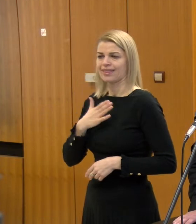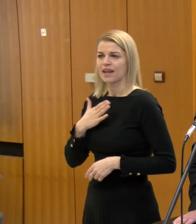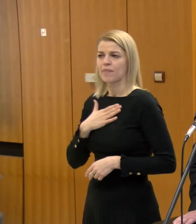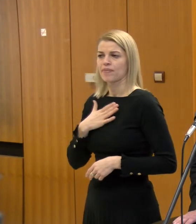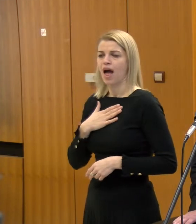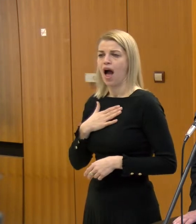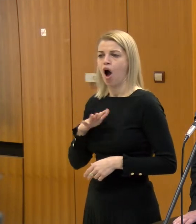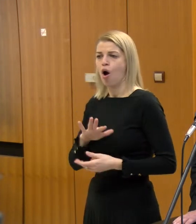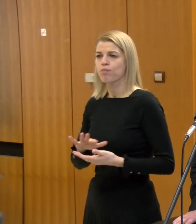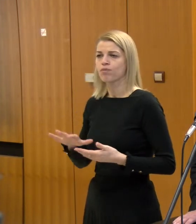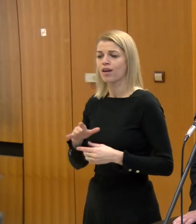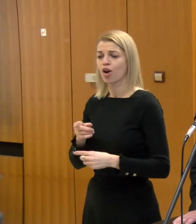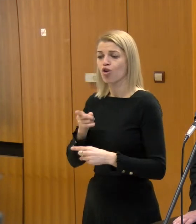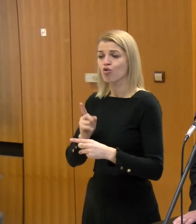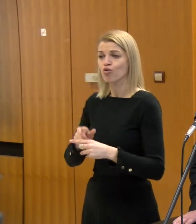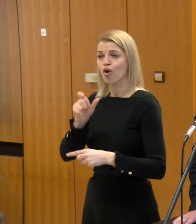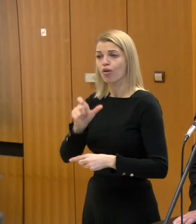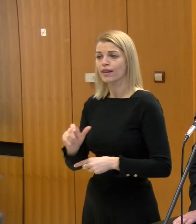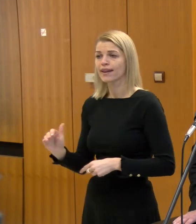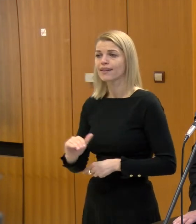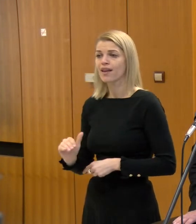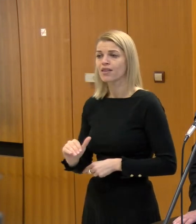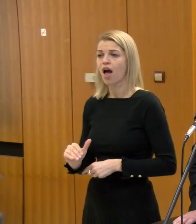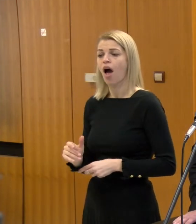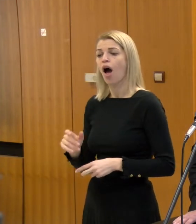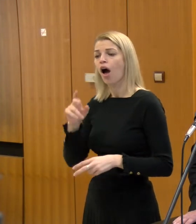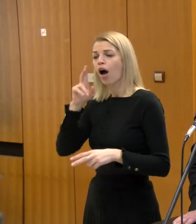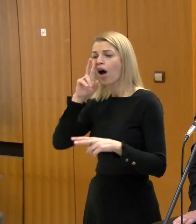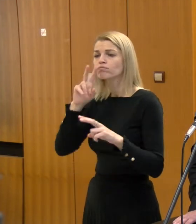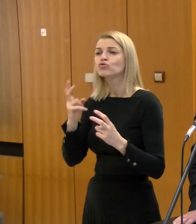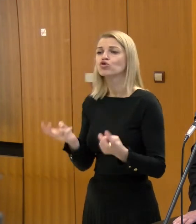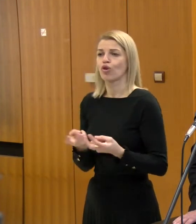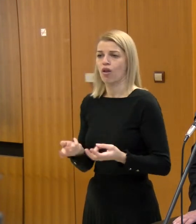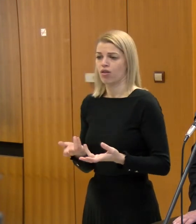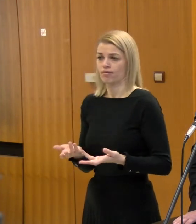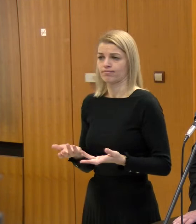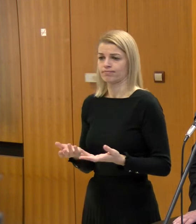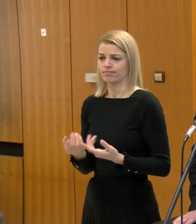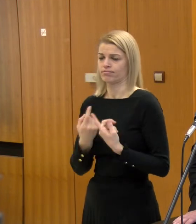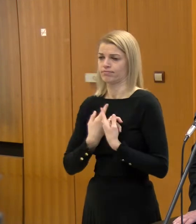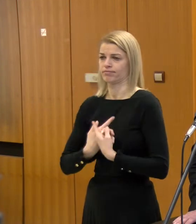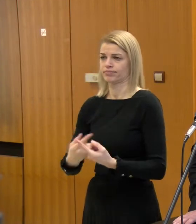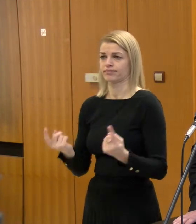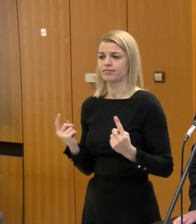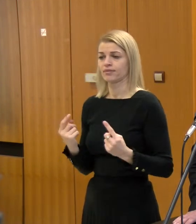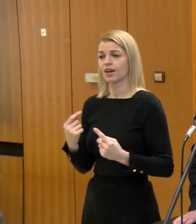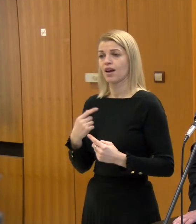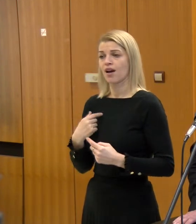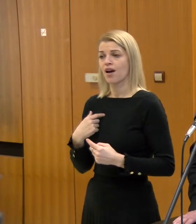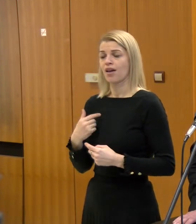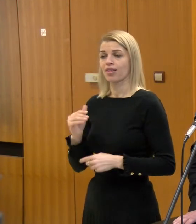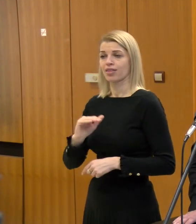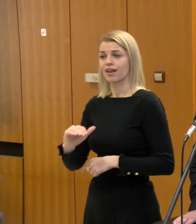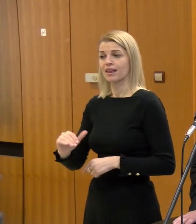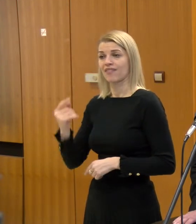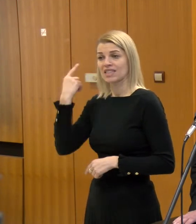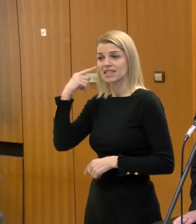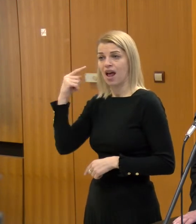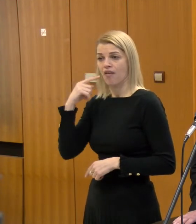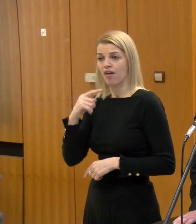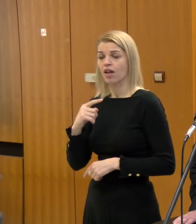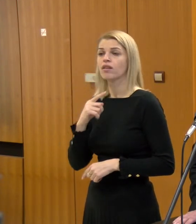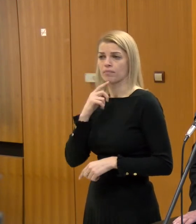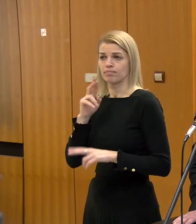u konkrétneho dieťaťa nemá kto hrabať. To, že my máme deti vzdelávať objektívne o týchto skutočnostiach, je